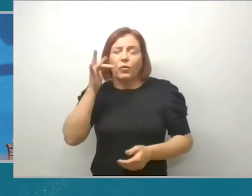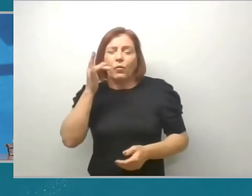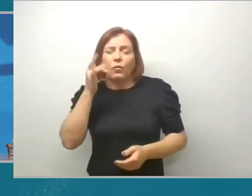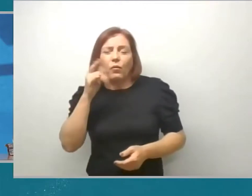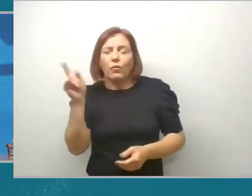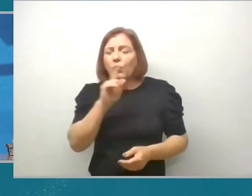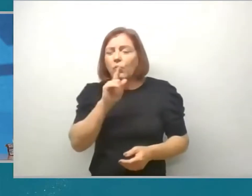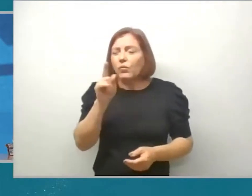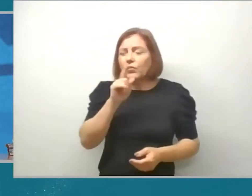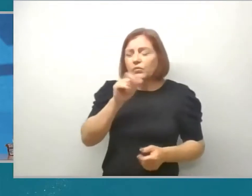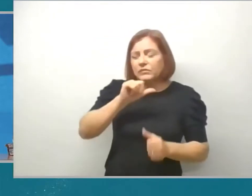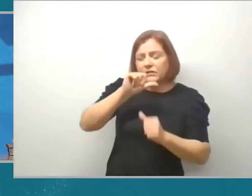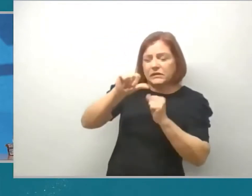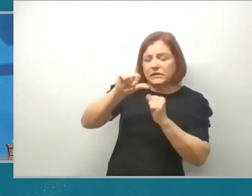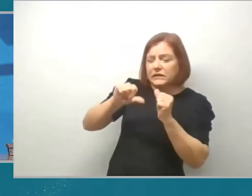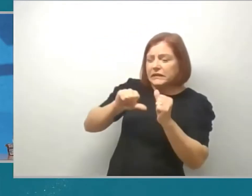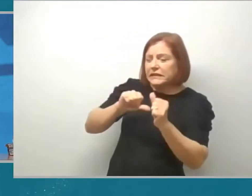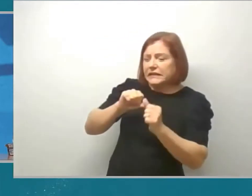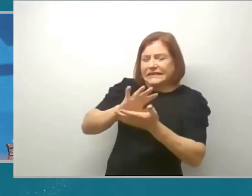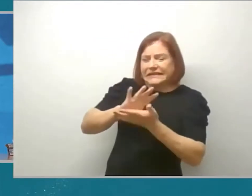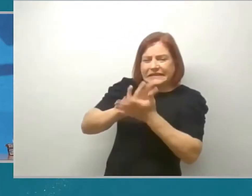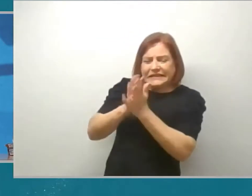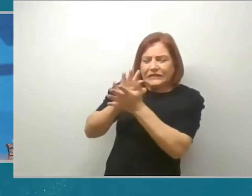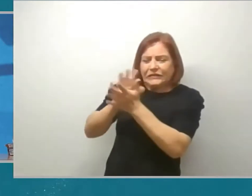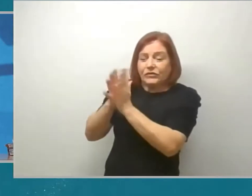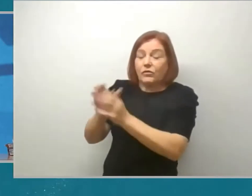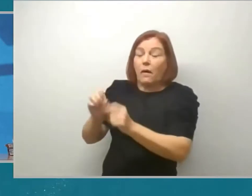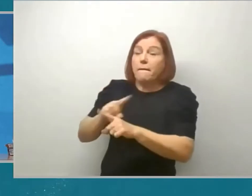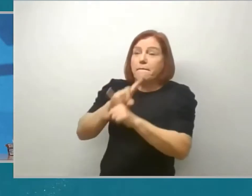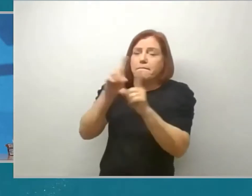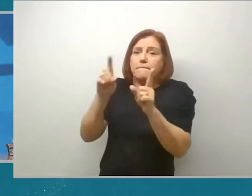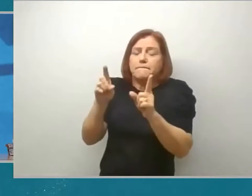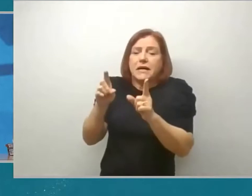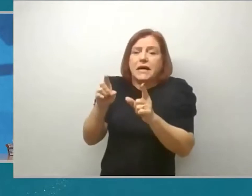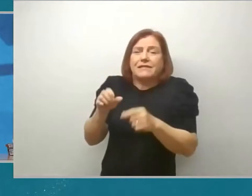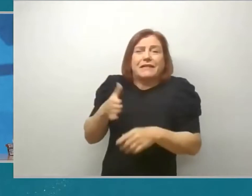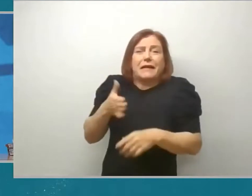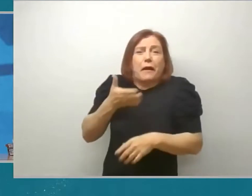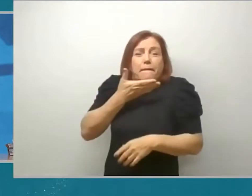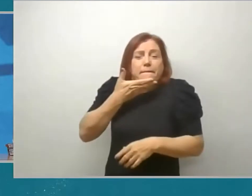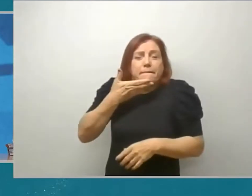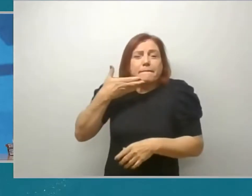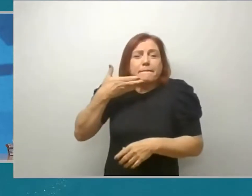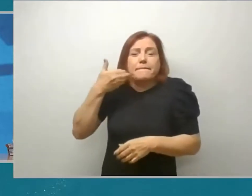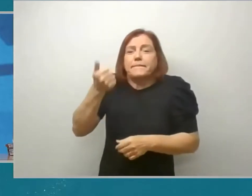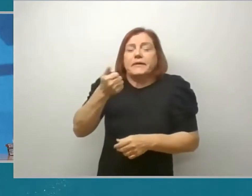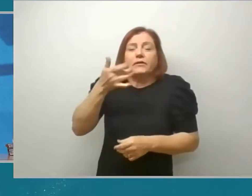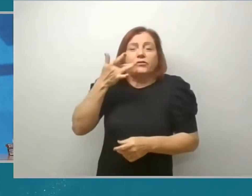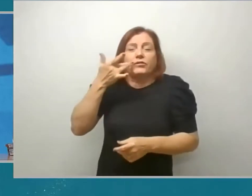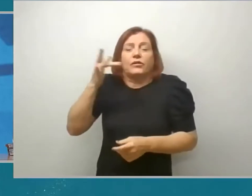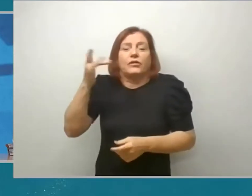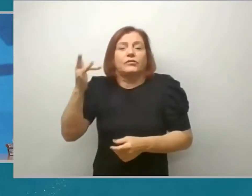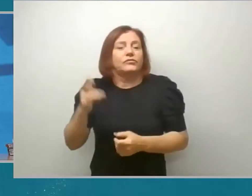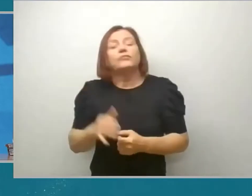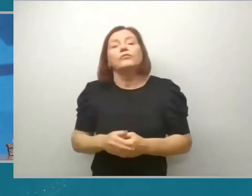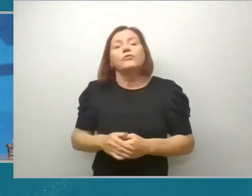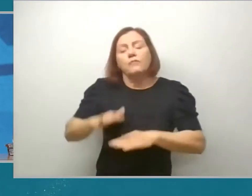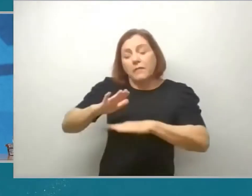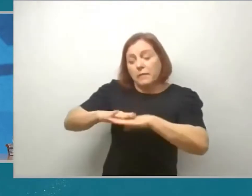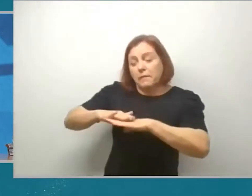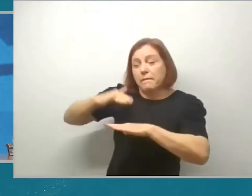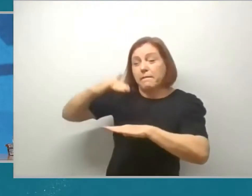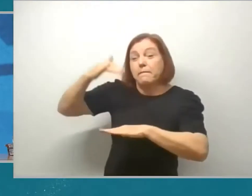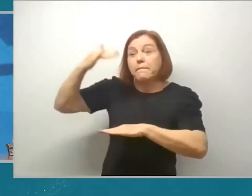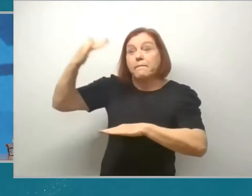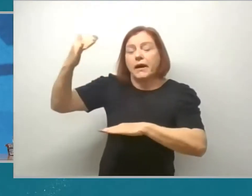se purifica mais ainda. Por isso aí o valor do ouro vale mais. Isso é comparado com a